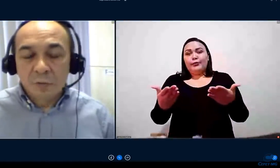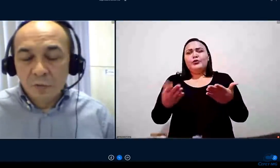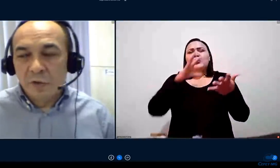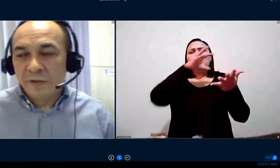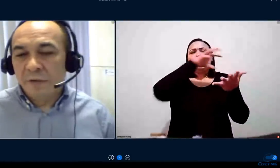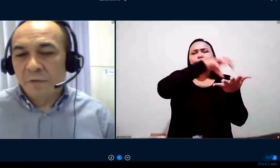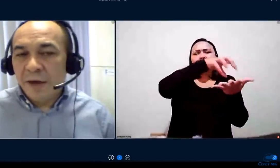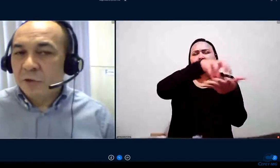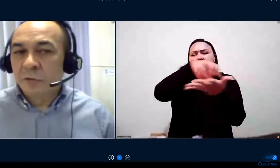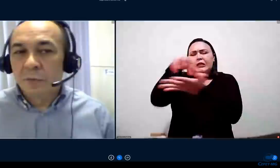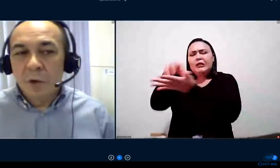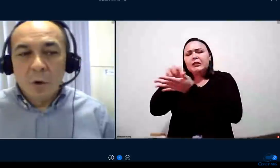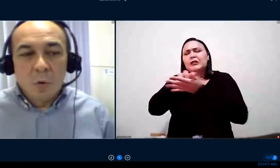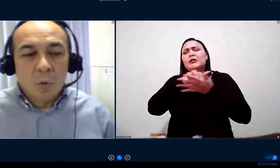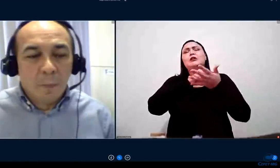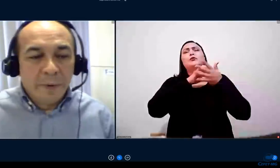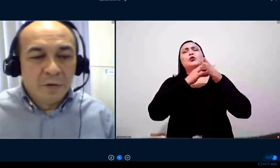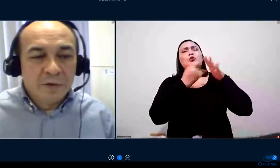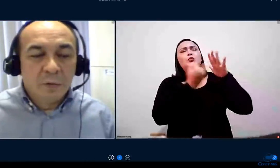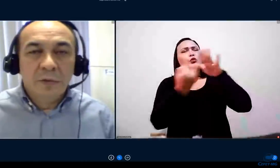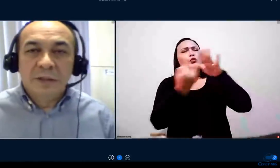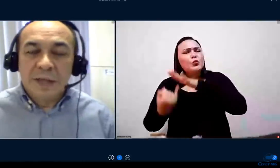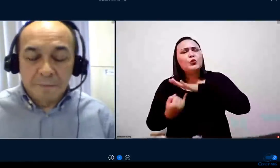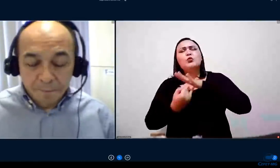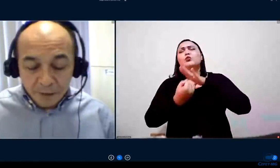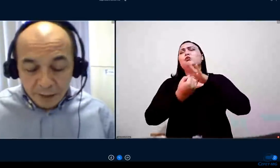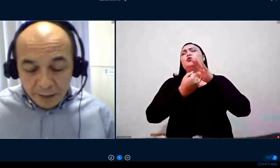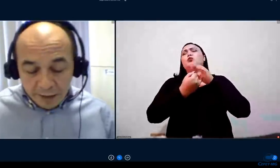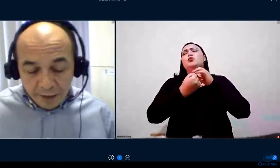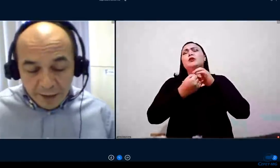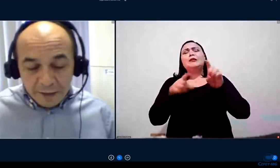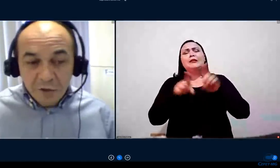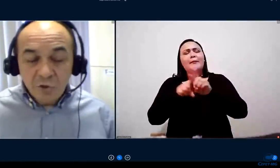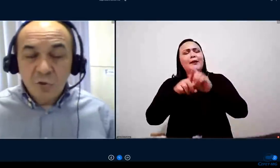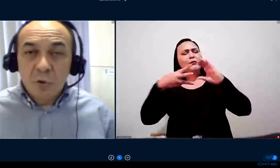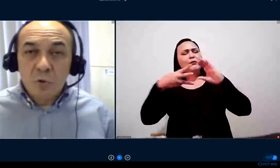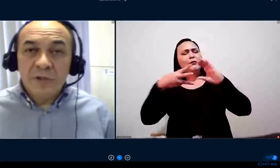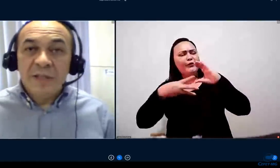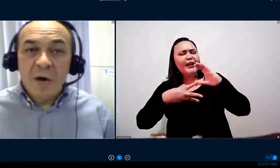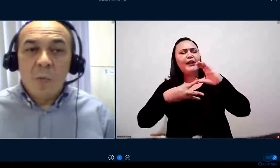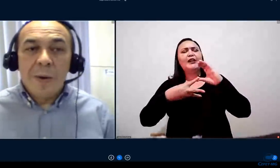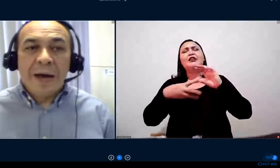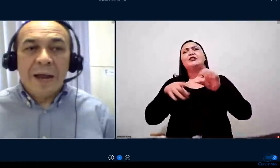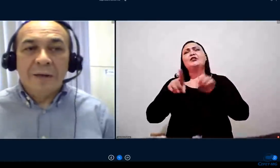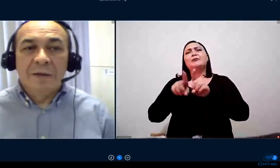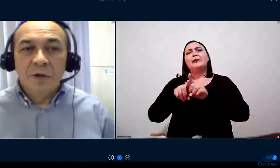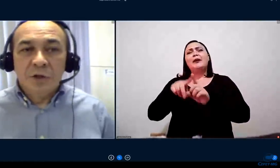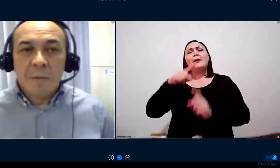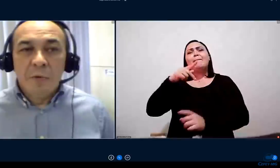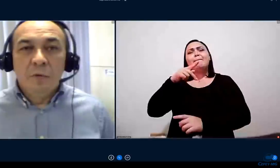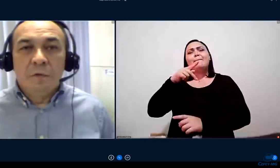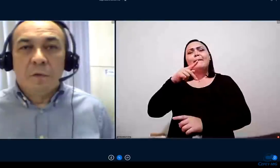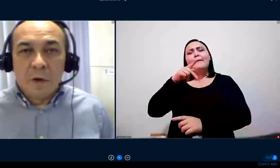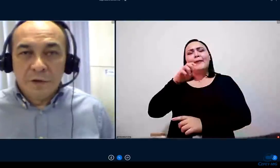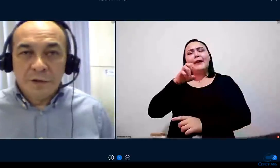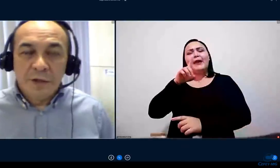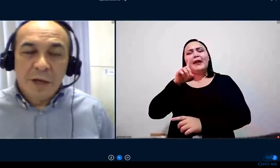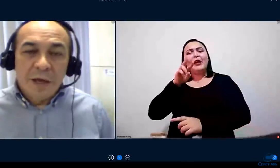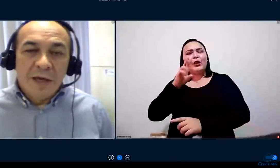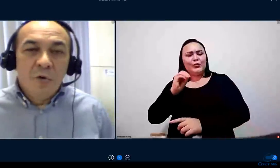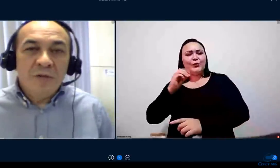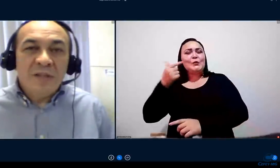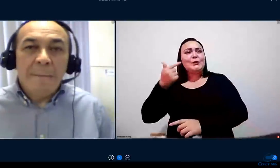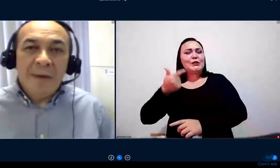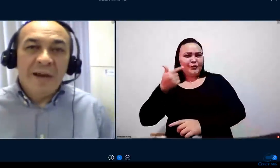nossos institutos, nossos CFET, onde o Pedro II está. Isso nos deu uma característica muito forte